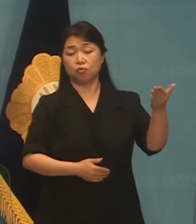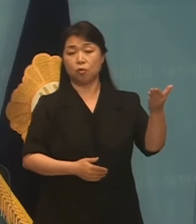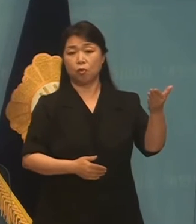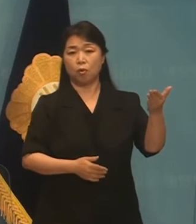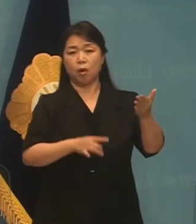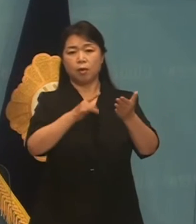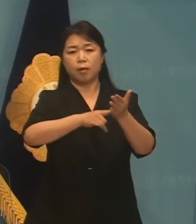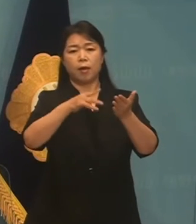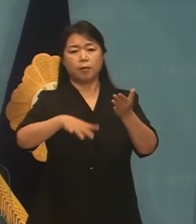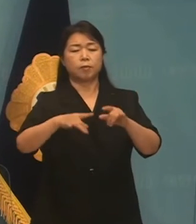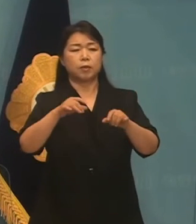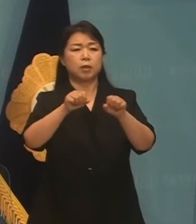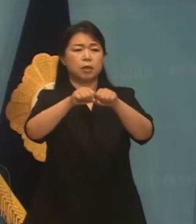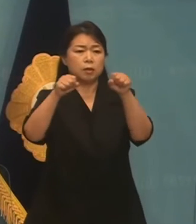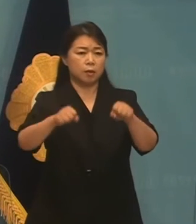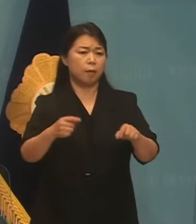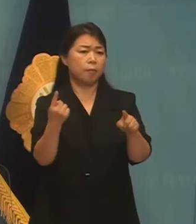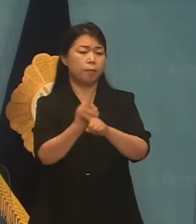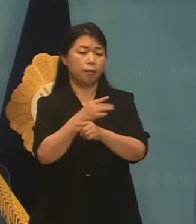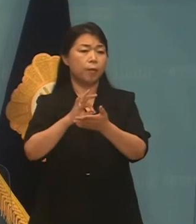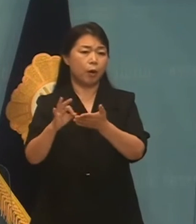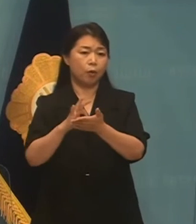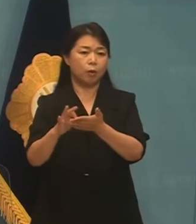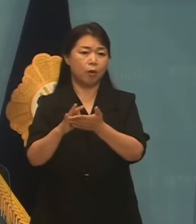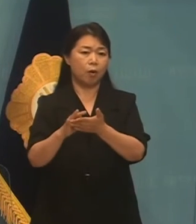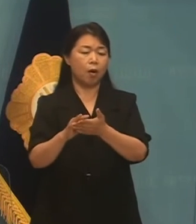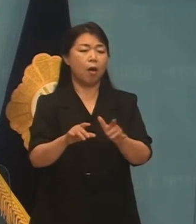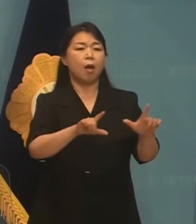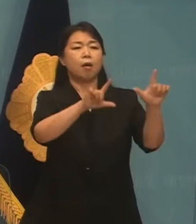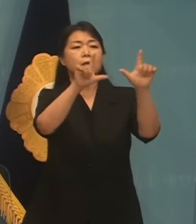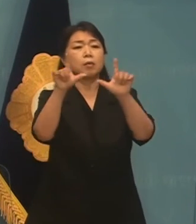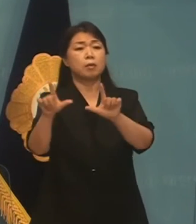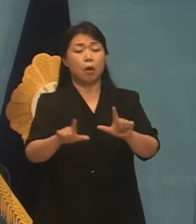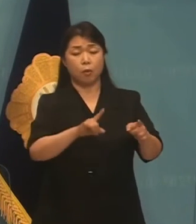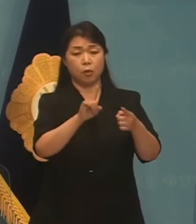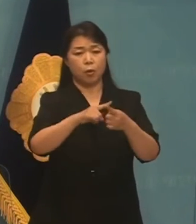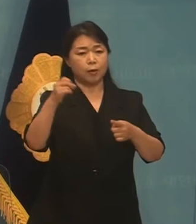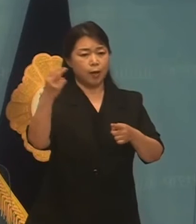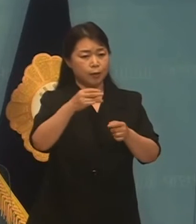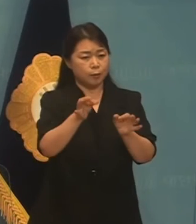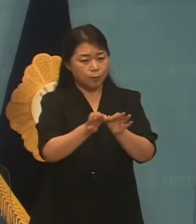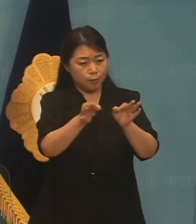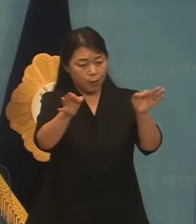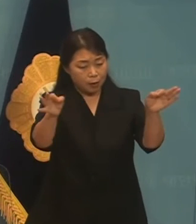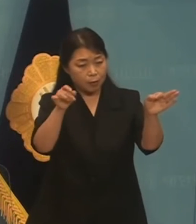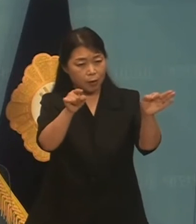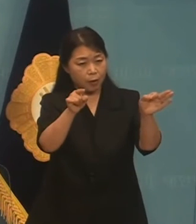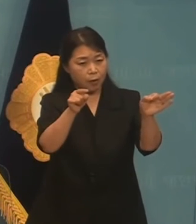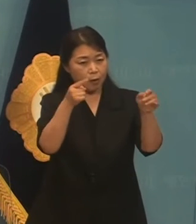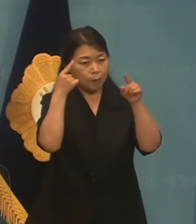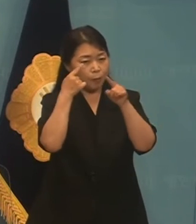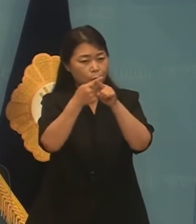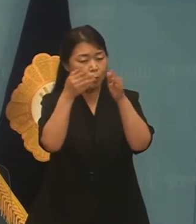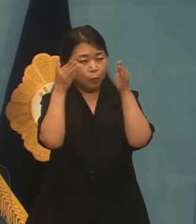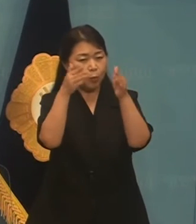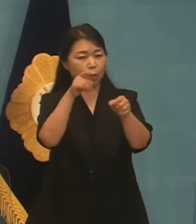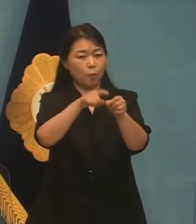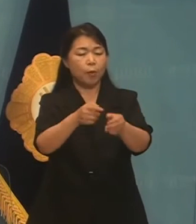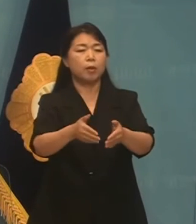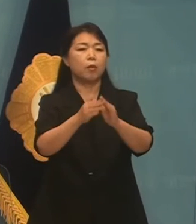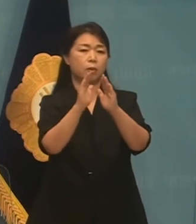조세 시스템을 이용해서 이를 사회적으로 재분배하는 데 초점을 맞춰야